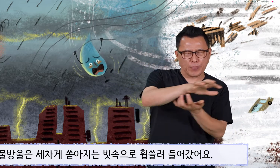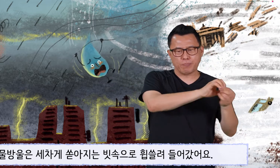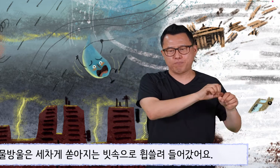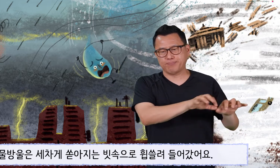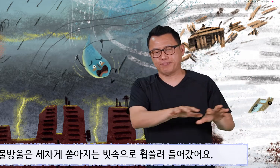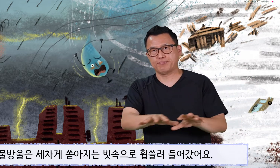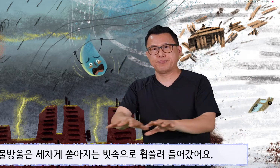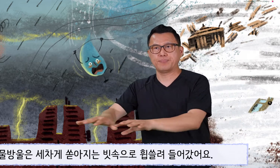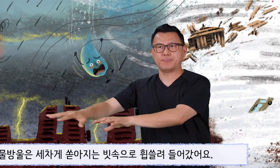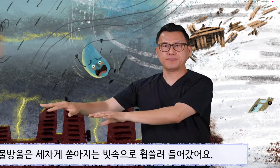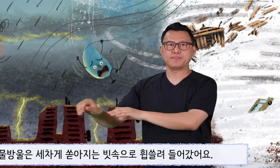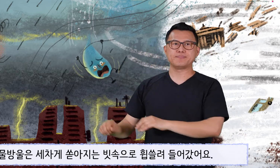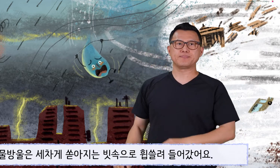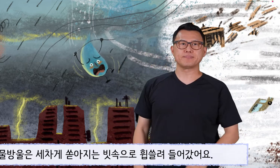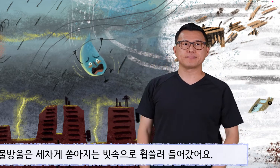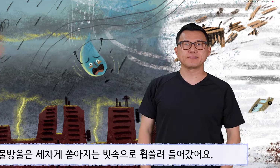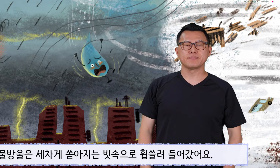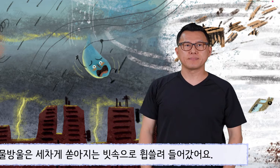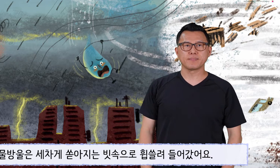휩쓸려 들어갔어요.